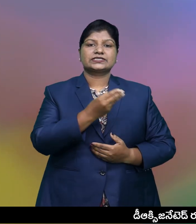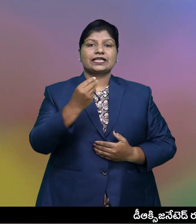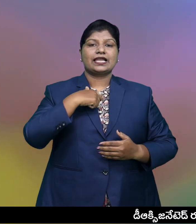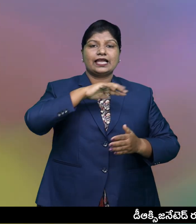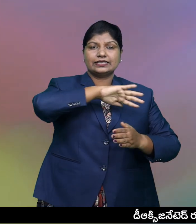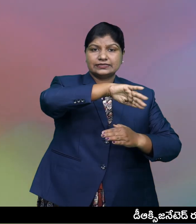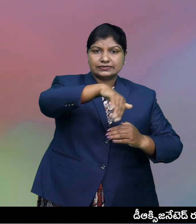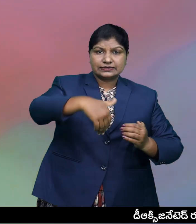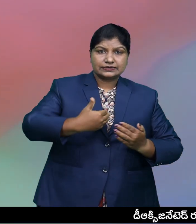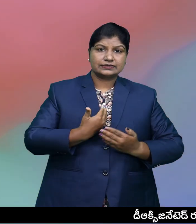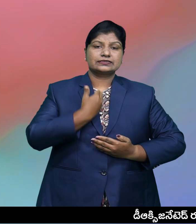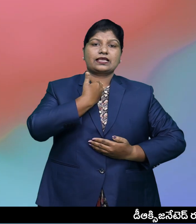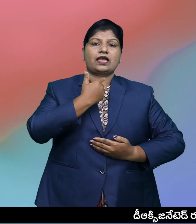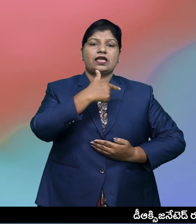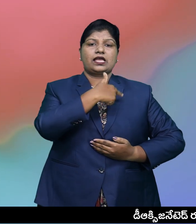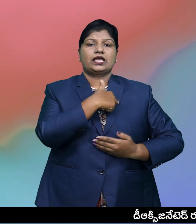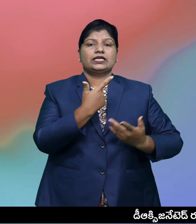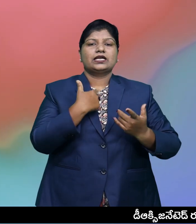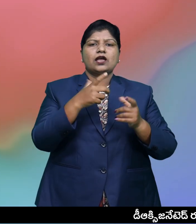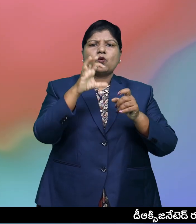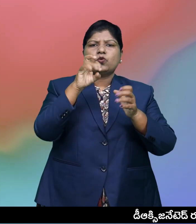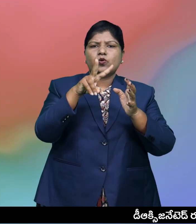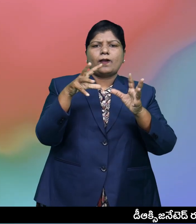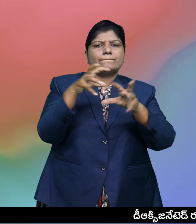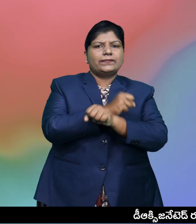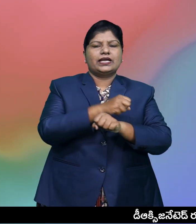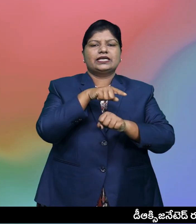డీఆక్సిజనేటెడ్ రక్తాన్ని కుడి కర్ణికకు తిరిగి పంపుతుంది.